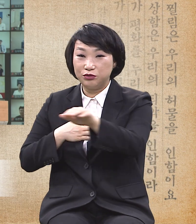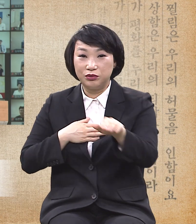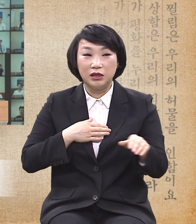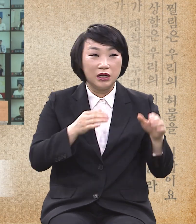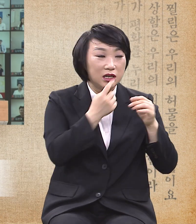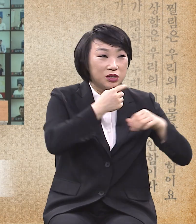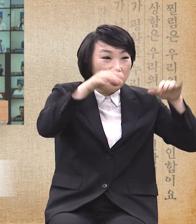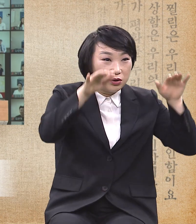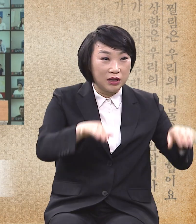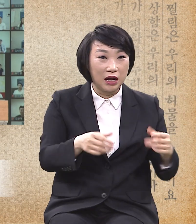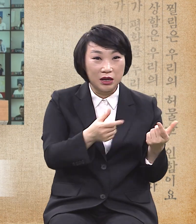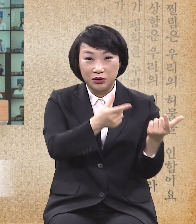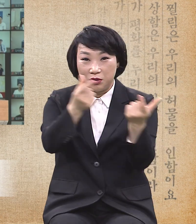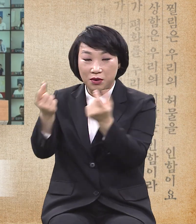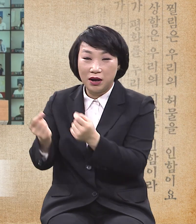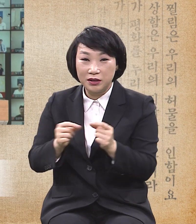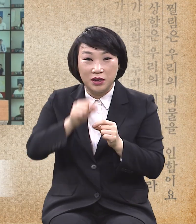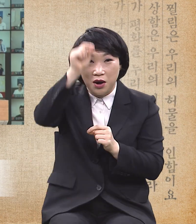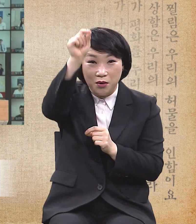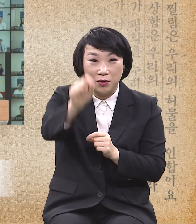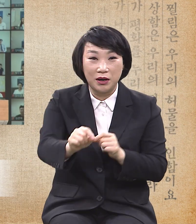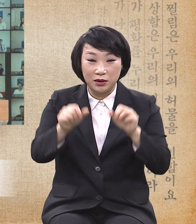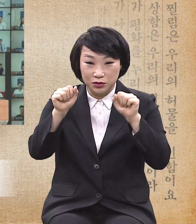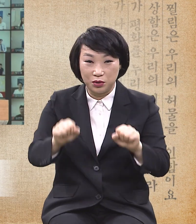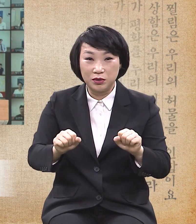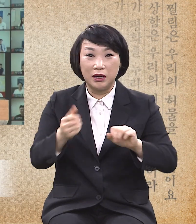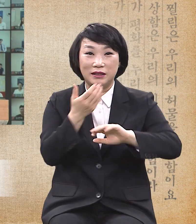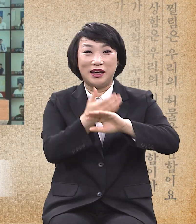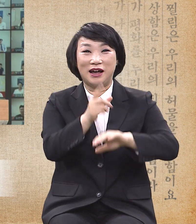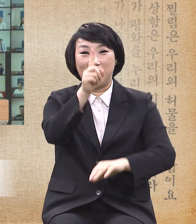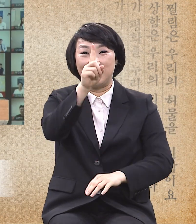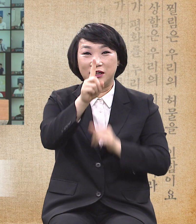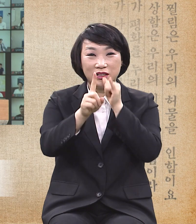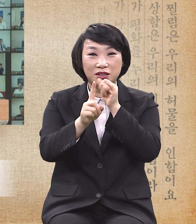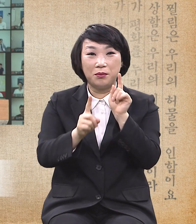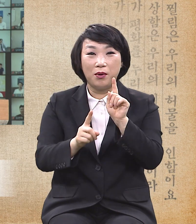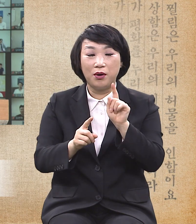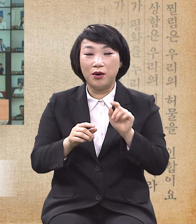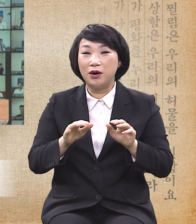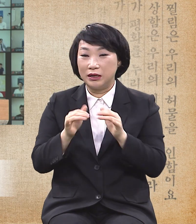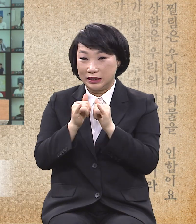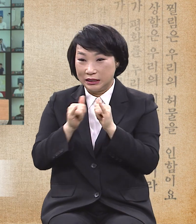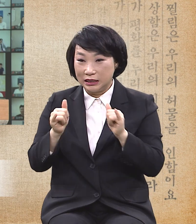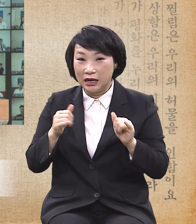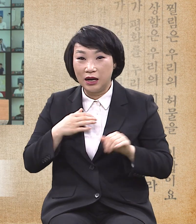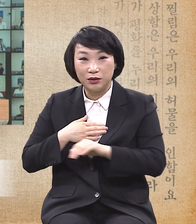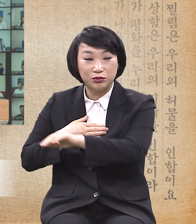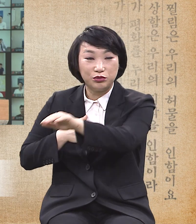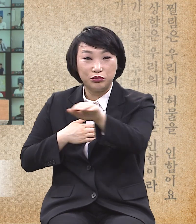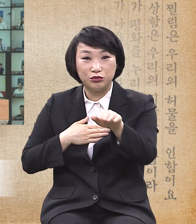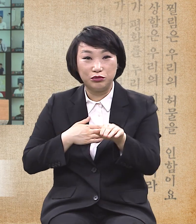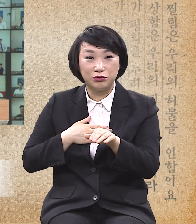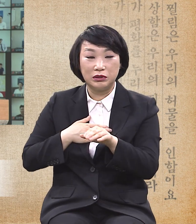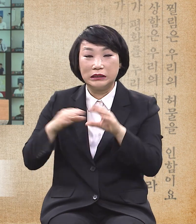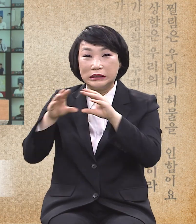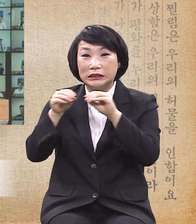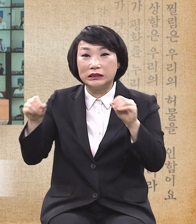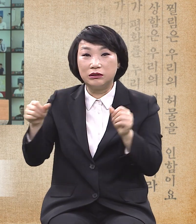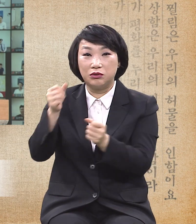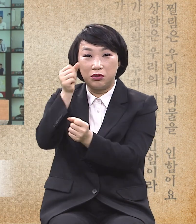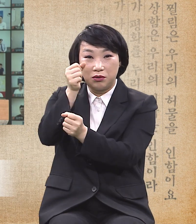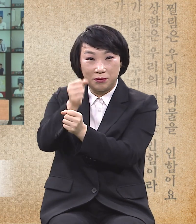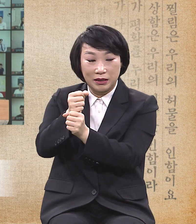천사가 다 똑같이 영원한 존재인데 다른 것은 무엇이냐? 우리 인간은